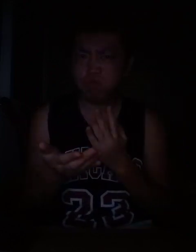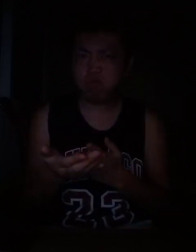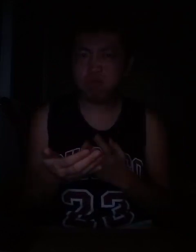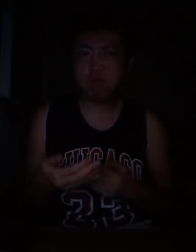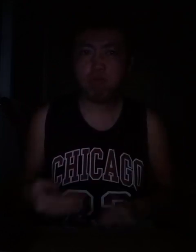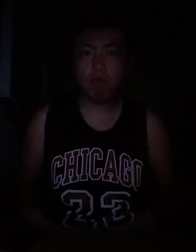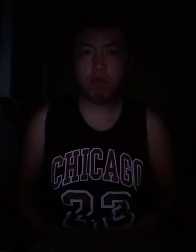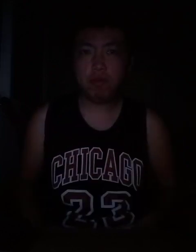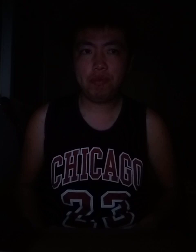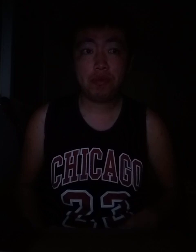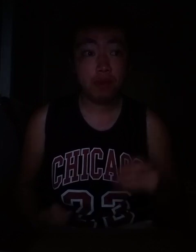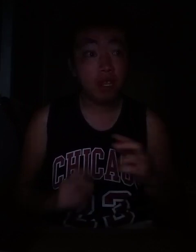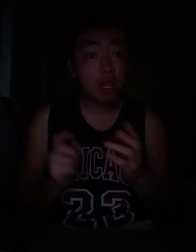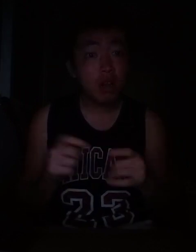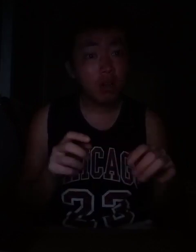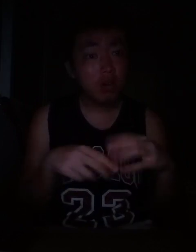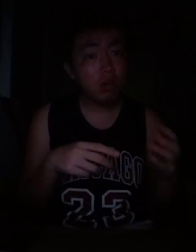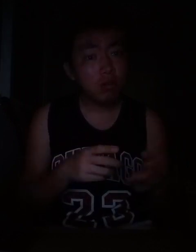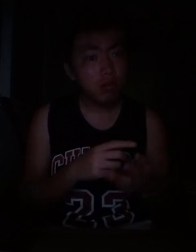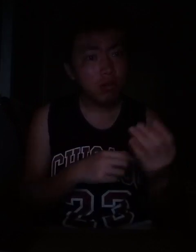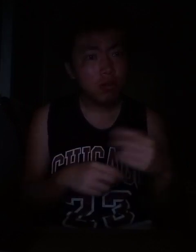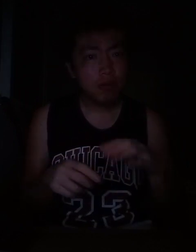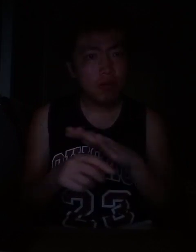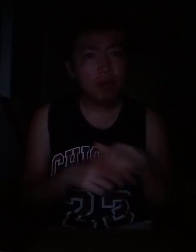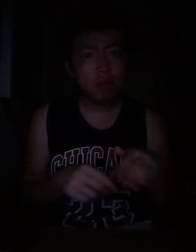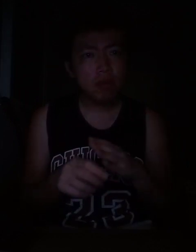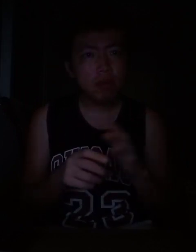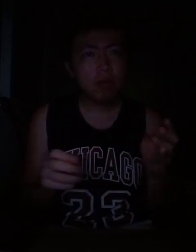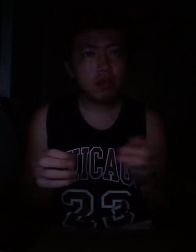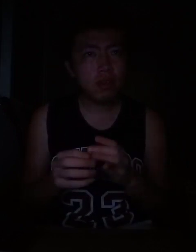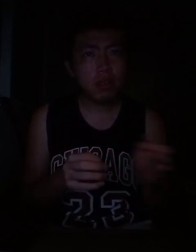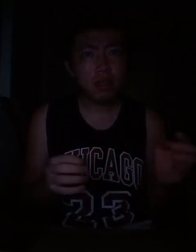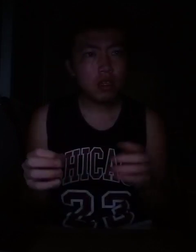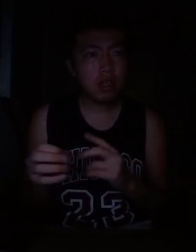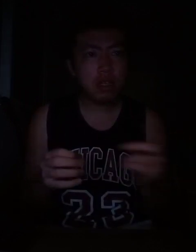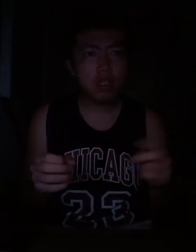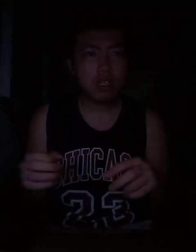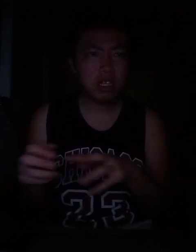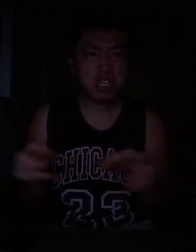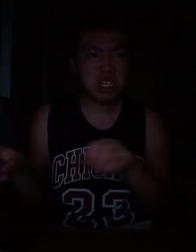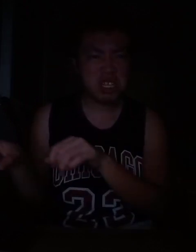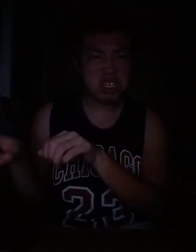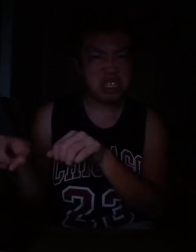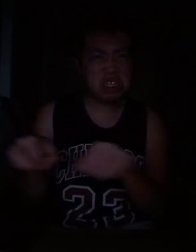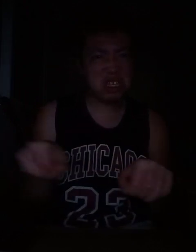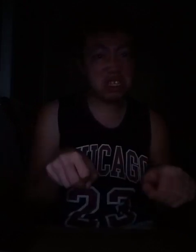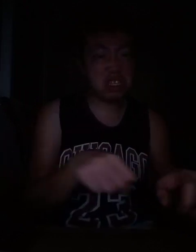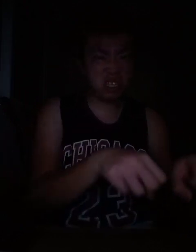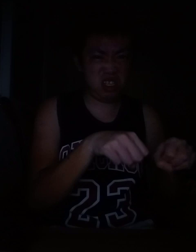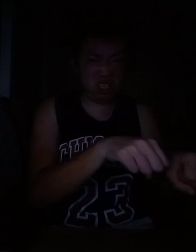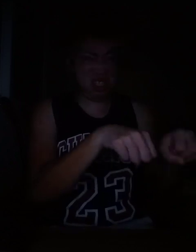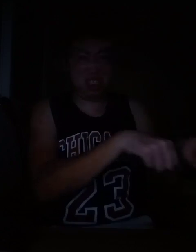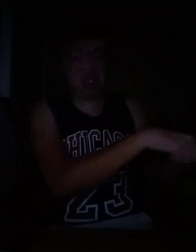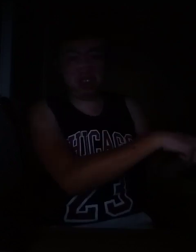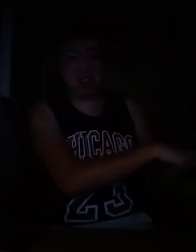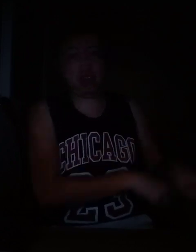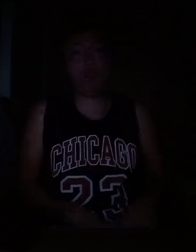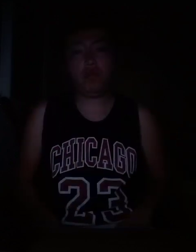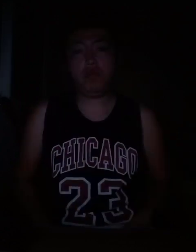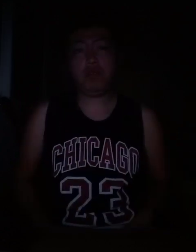그 새만금 국제공항 문제는 이게 예타 면제 사업이거든요. 근데 질질질 끌려가고 있어요. 새만금